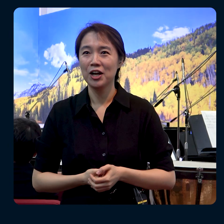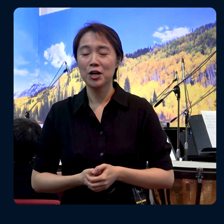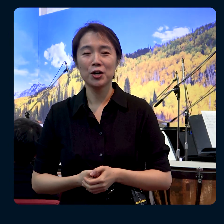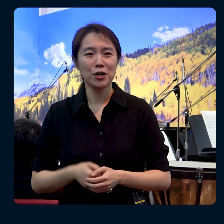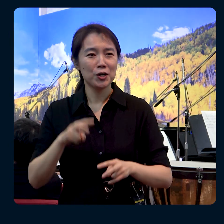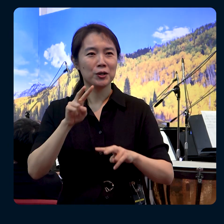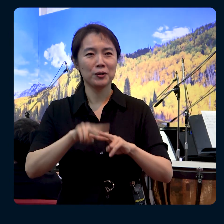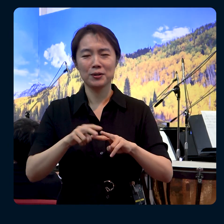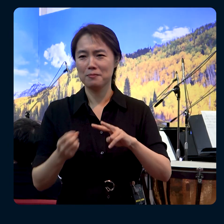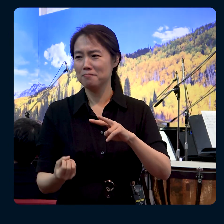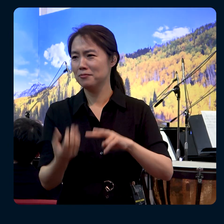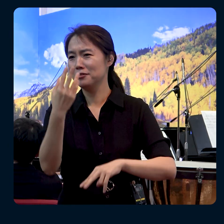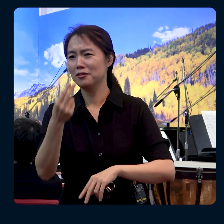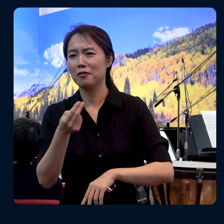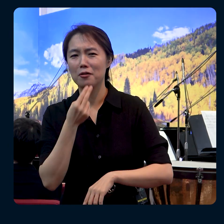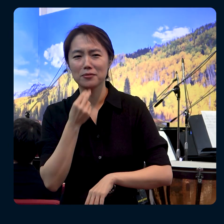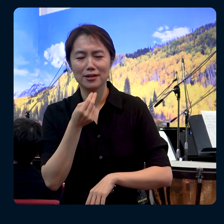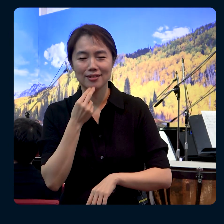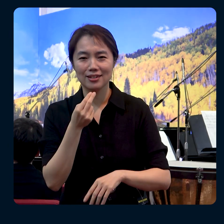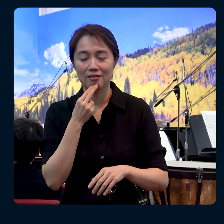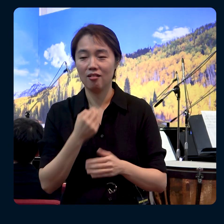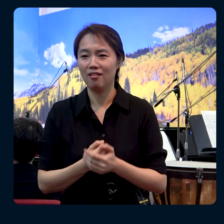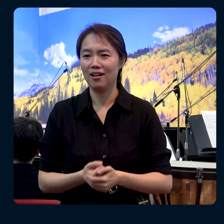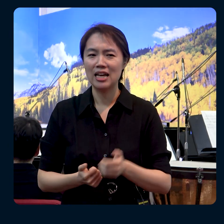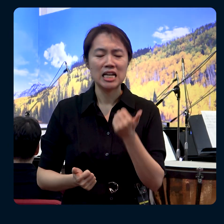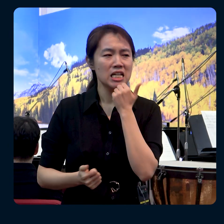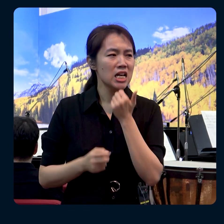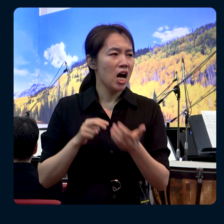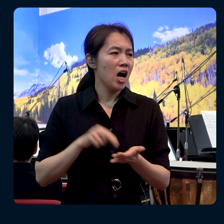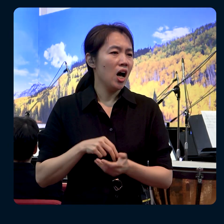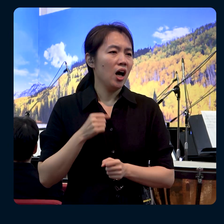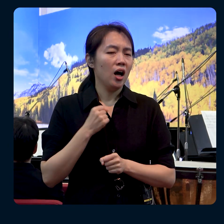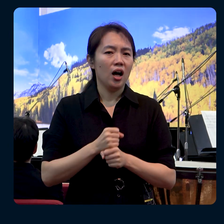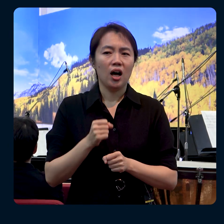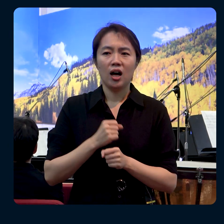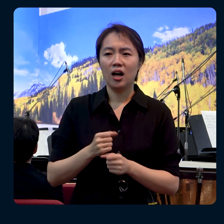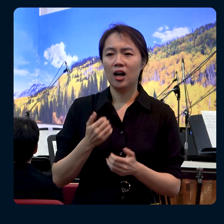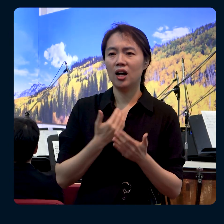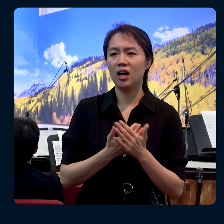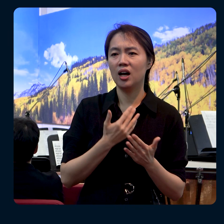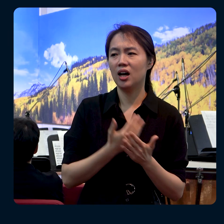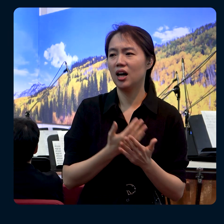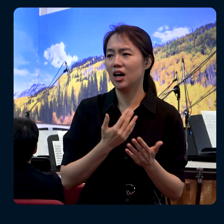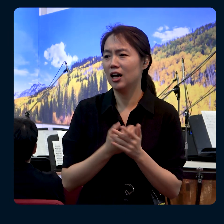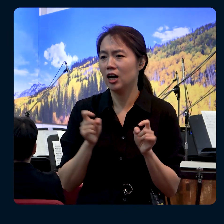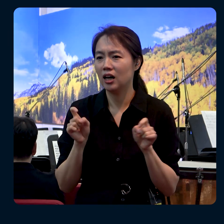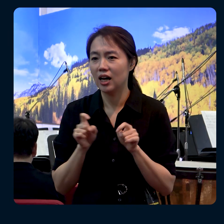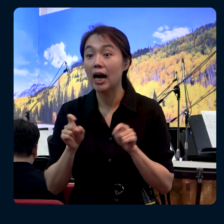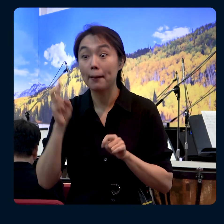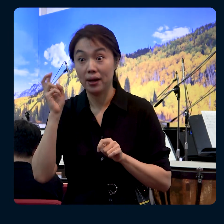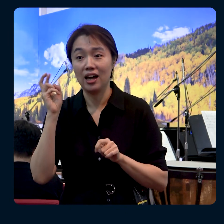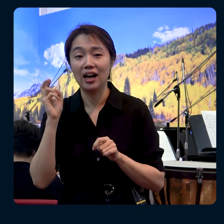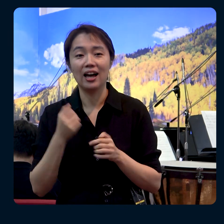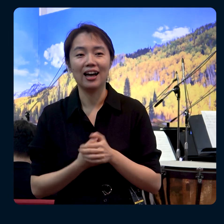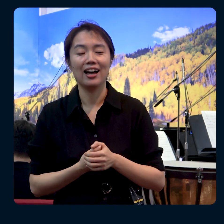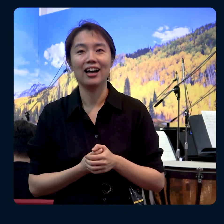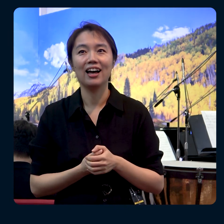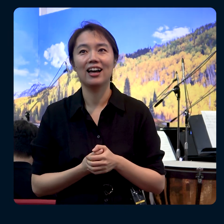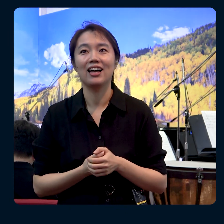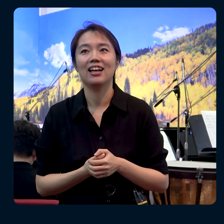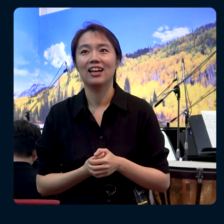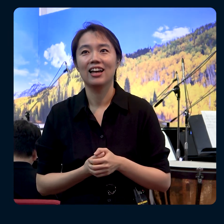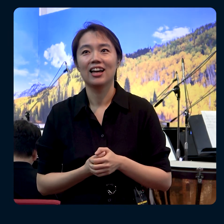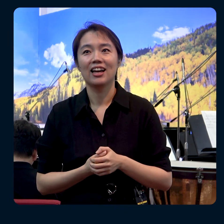물을 얻었다는 말이 안 나오는 거예요. 얼마나 불안하겠습니까? 얼마나 초조하겠습니까? 아마